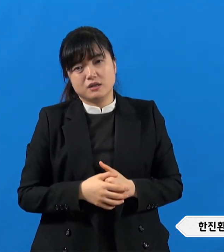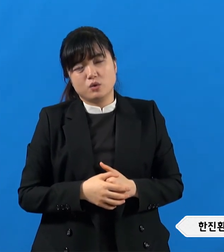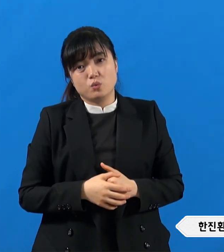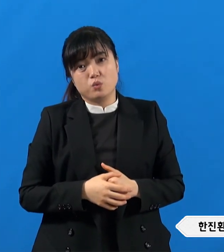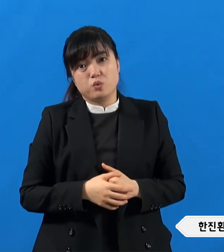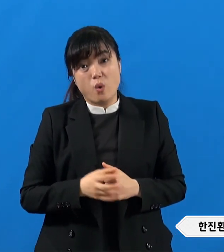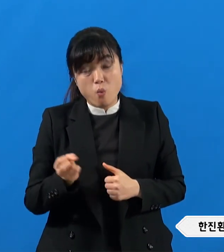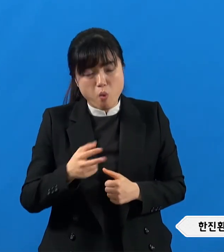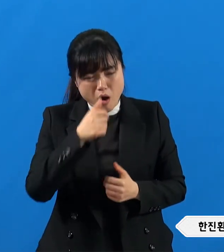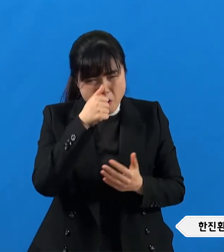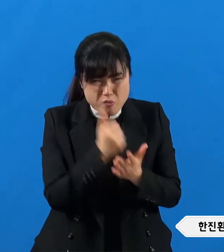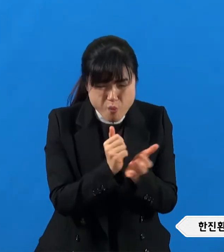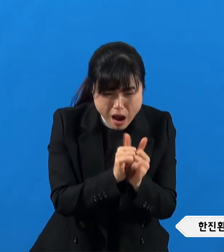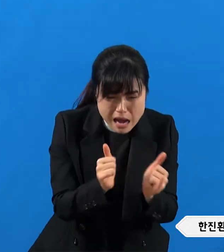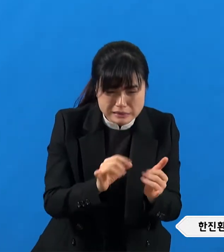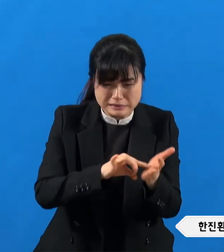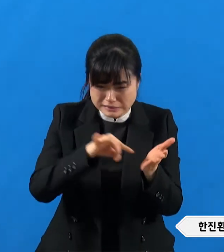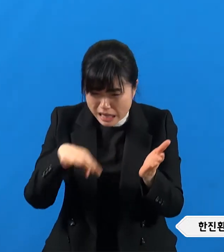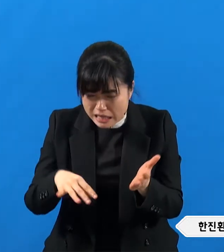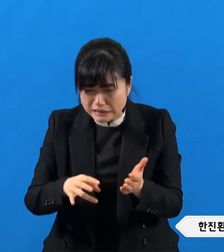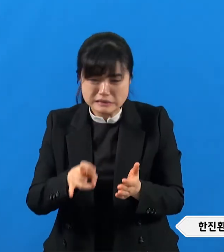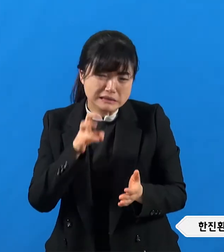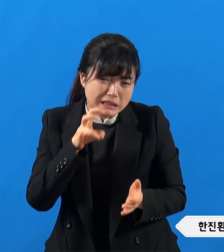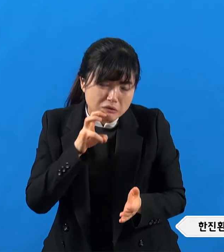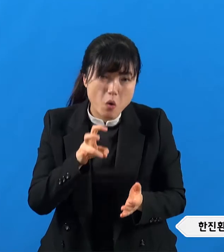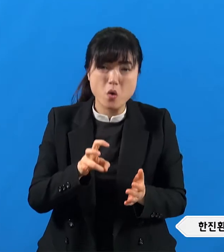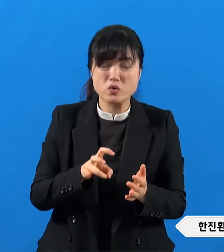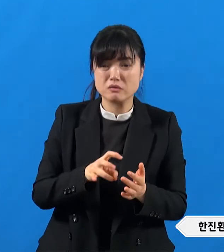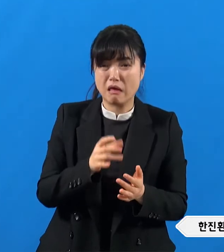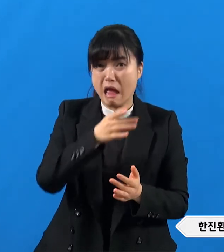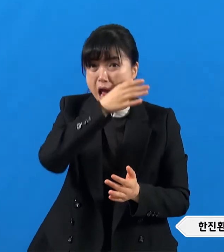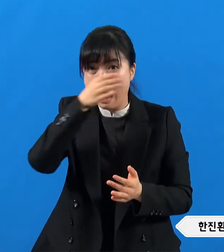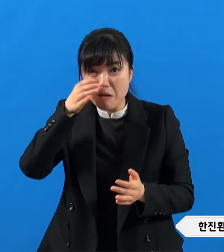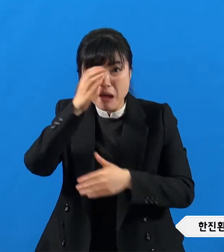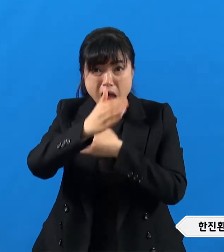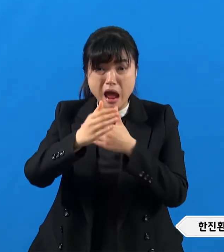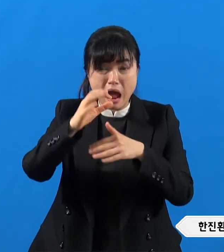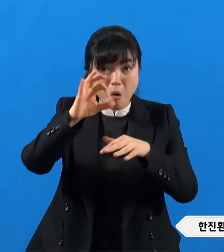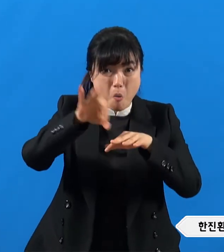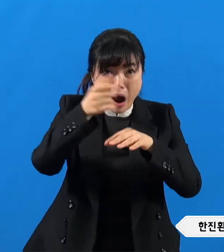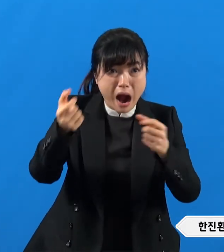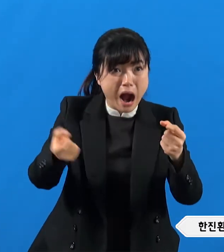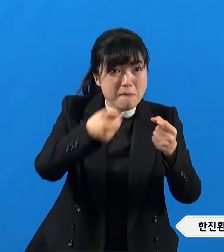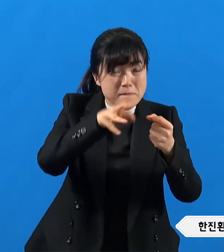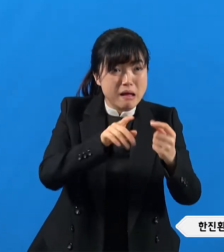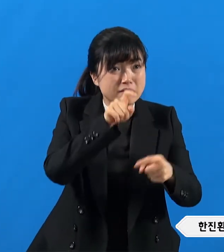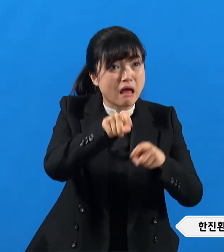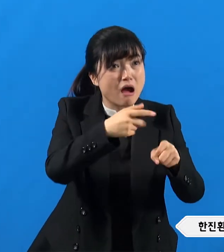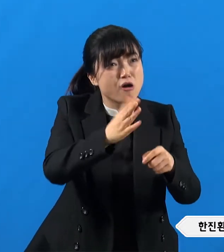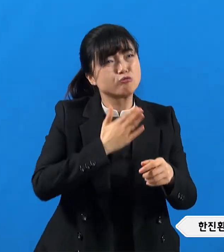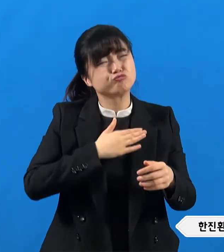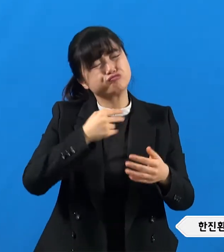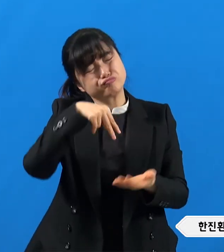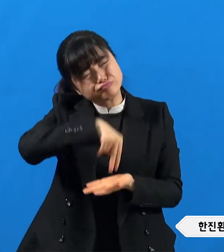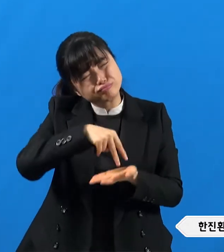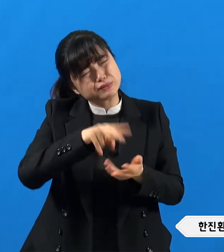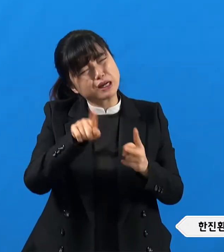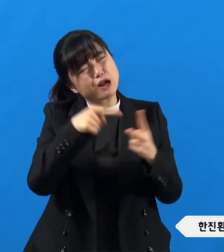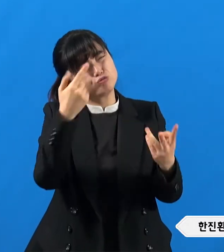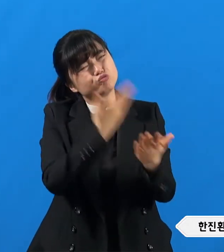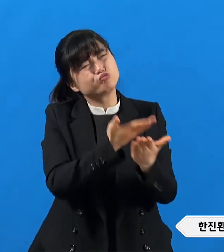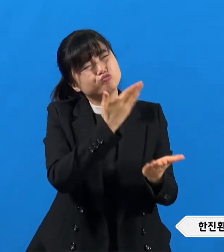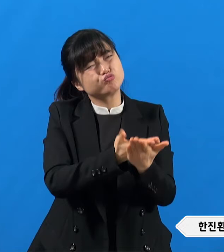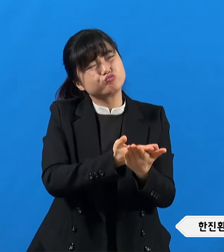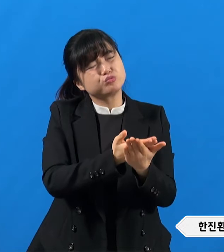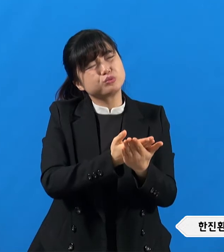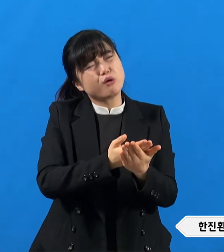어떻게 죄인들, 세리들, 창녀들이 감히 그 왕 앞에 나아가서 저희들 사정을 좀 들어주십시오, 그렇게